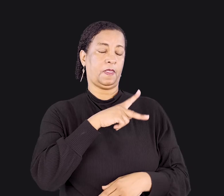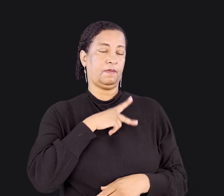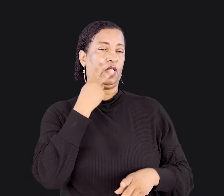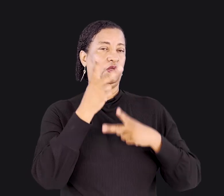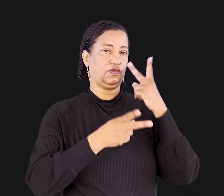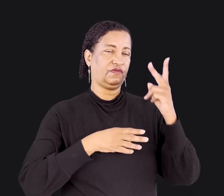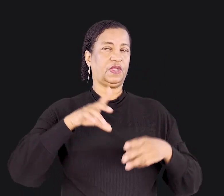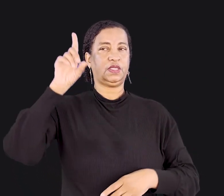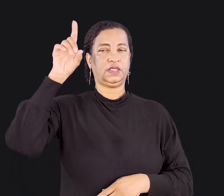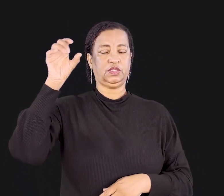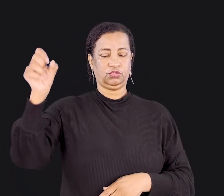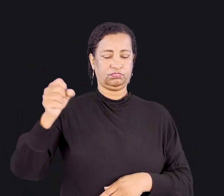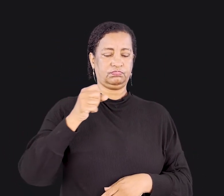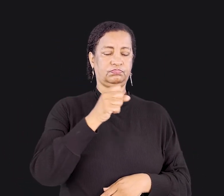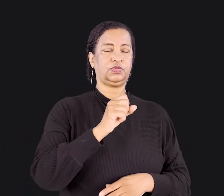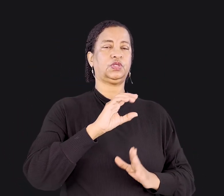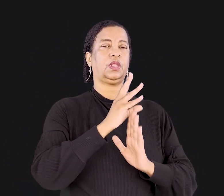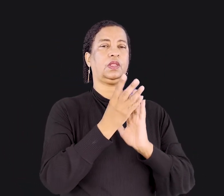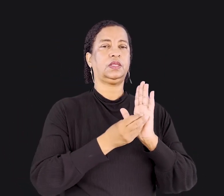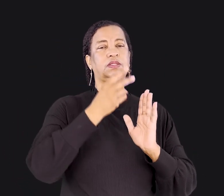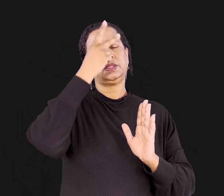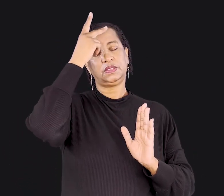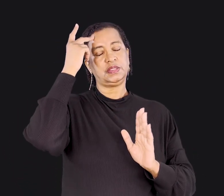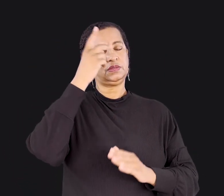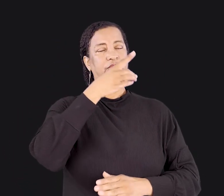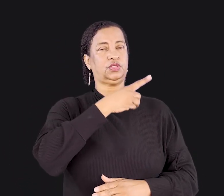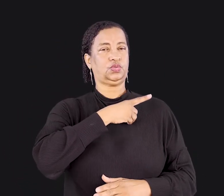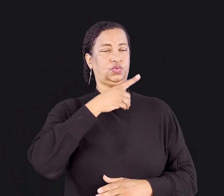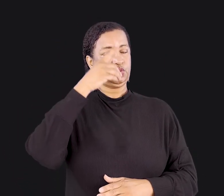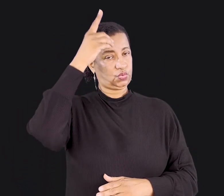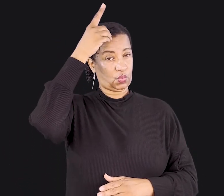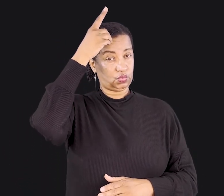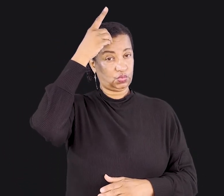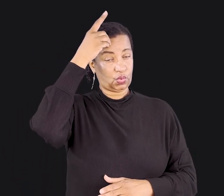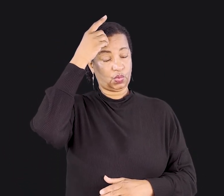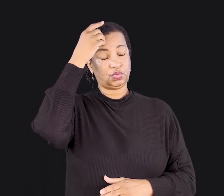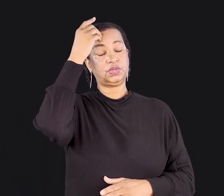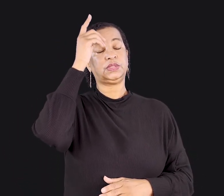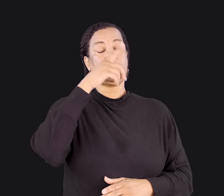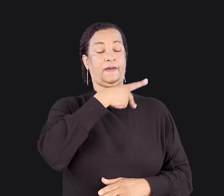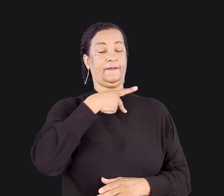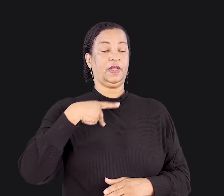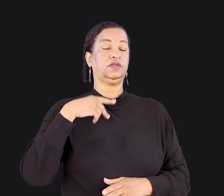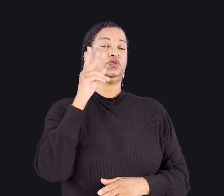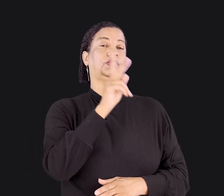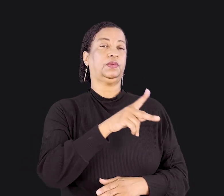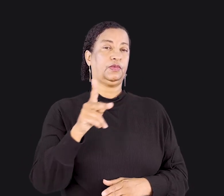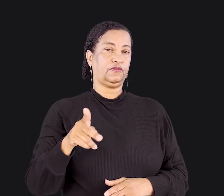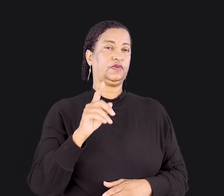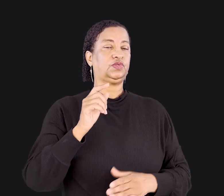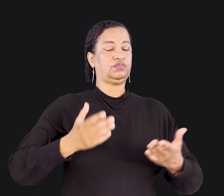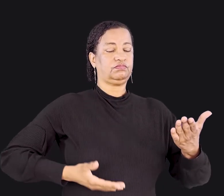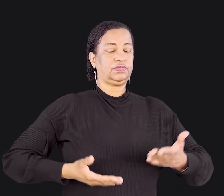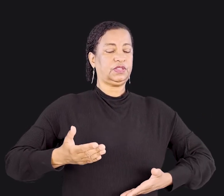pessoas com determinados dons, como por exemplo os pastores, professores. Estes servos do Senhor não